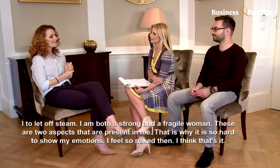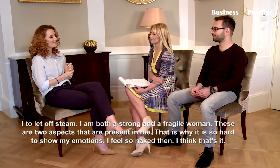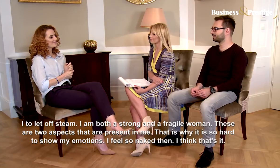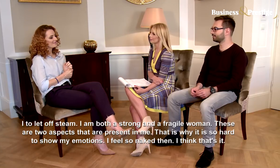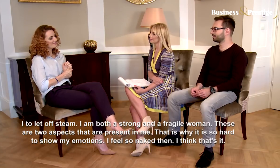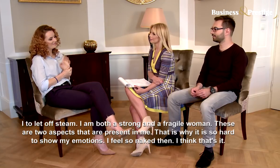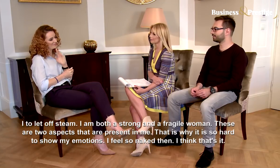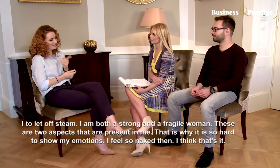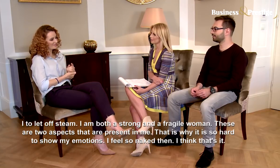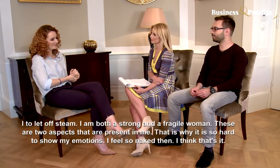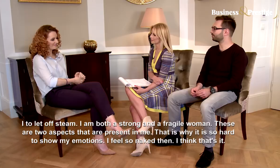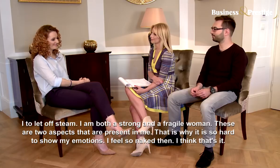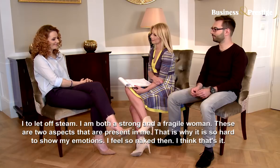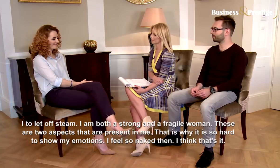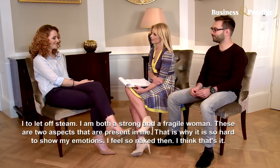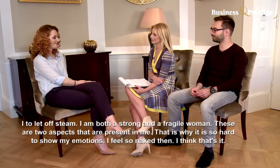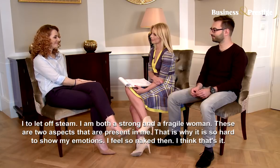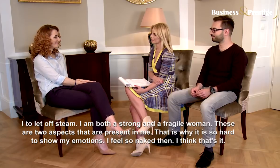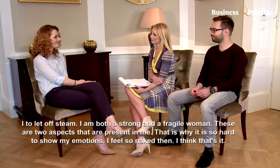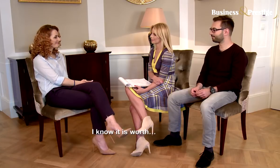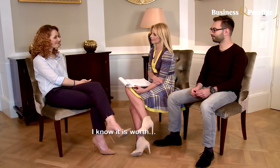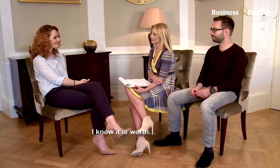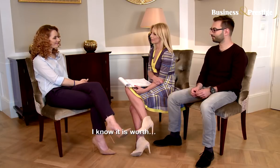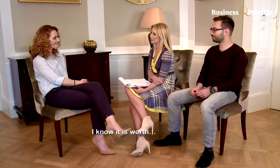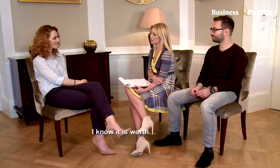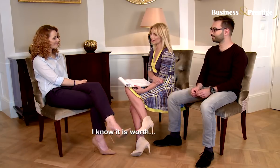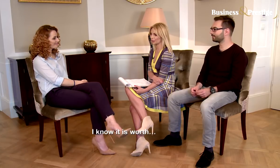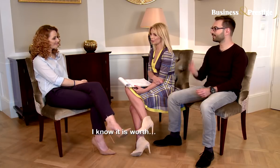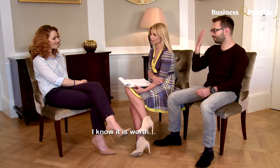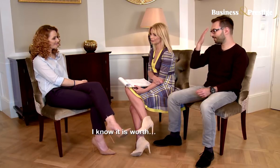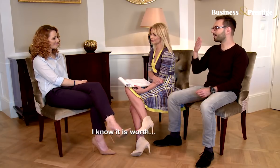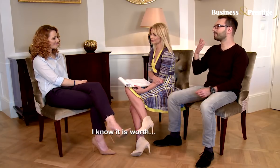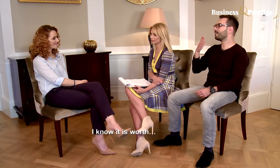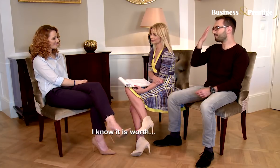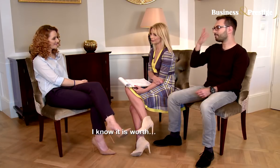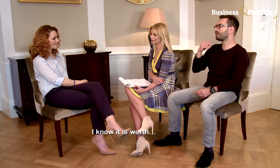Więc chyba to. To jest chyba to. Wiem, że warto.